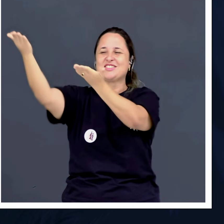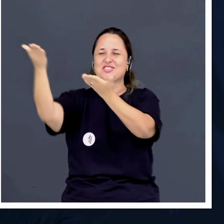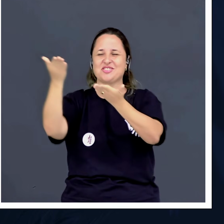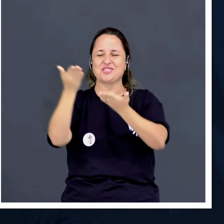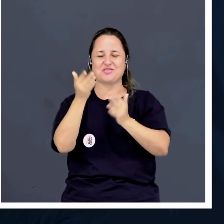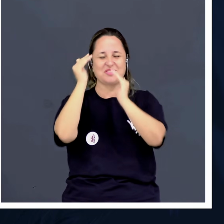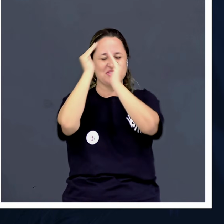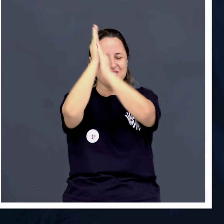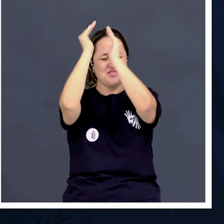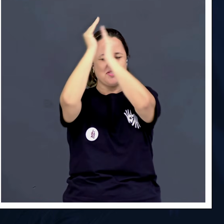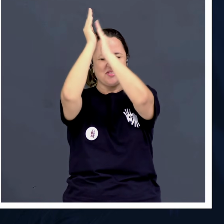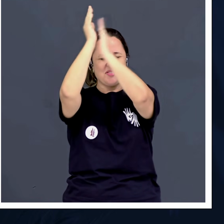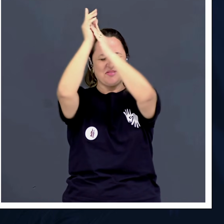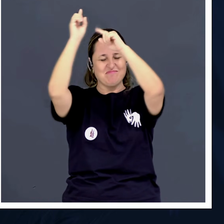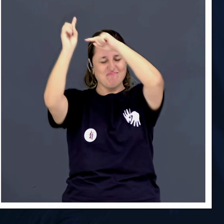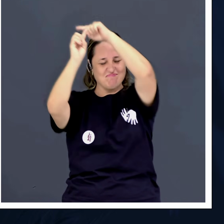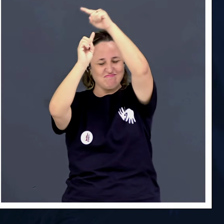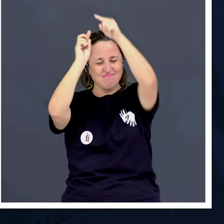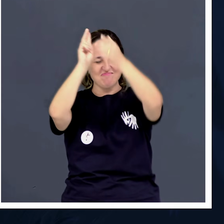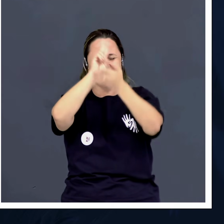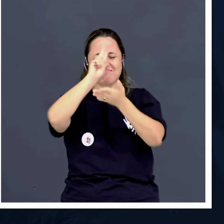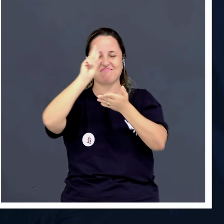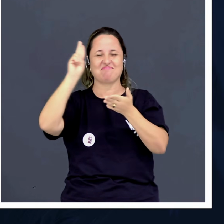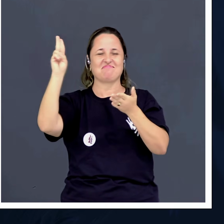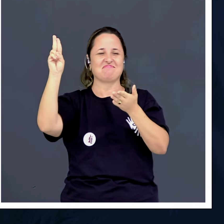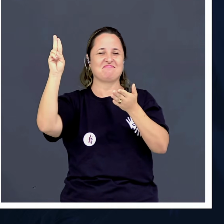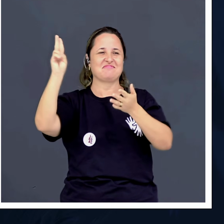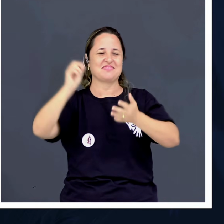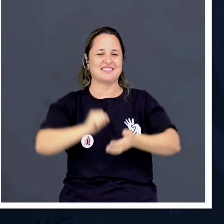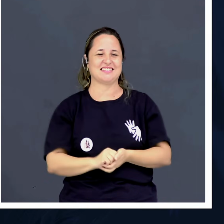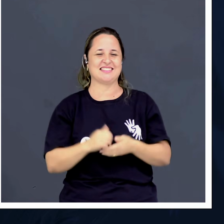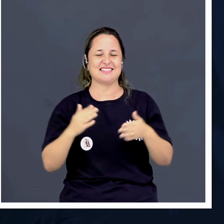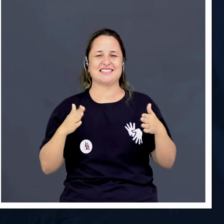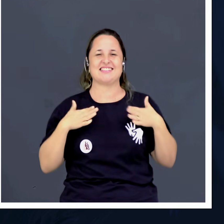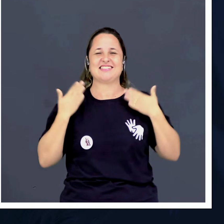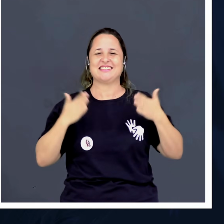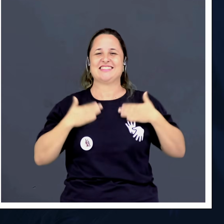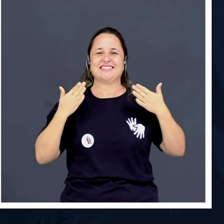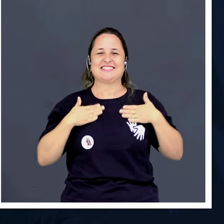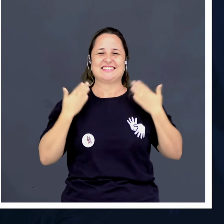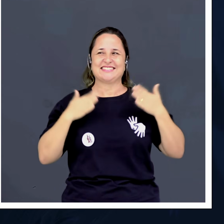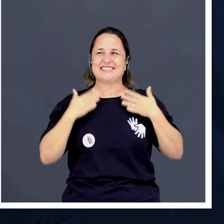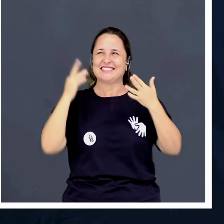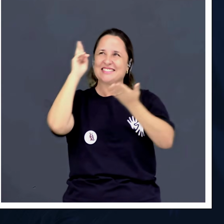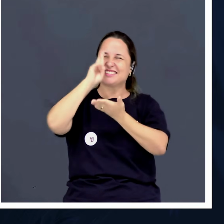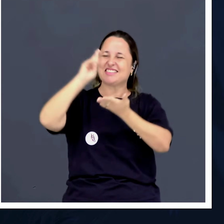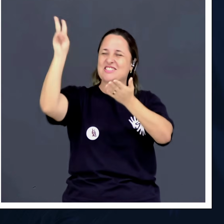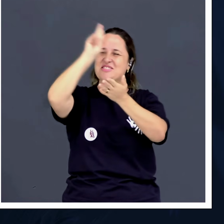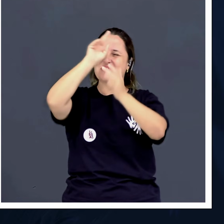a louvar este santo nome com a gente. Vamos alegrar o Senhor com a nossa adoração no nome de Jesus.